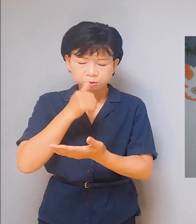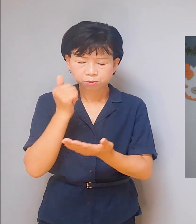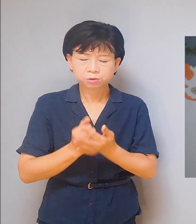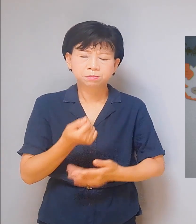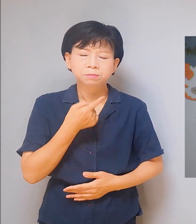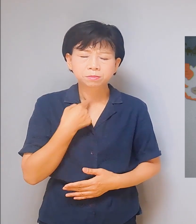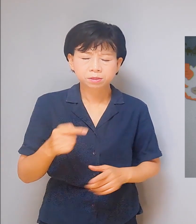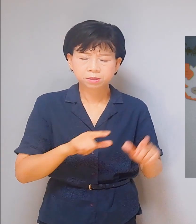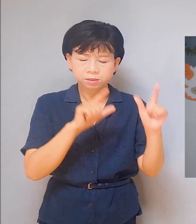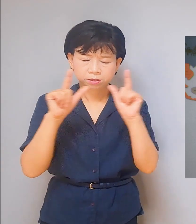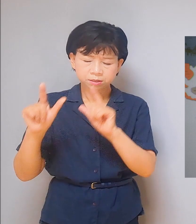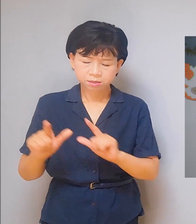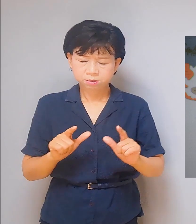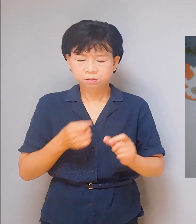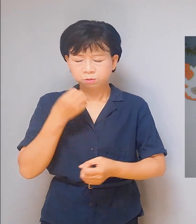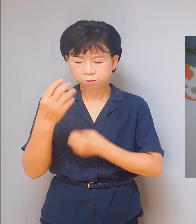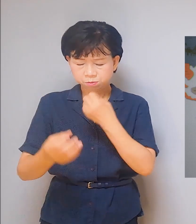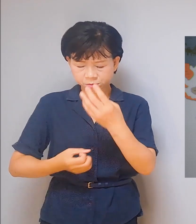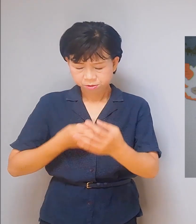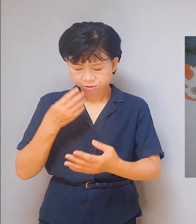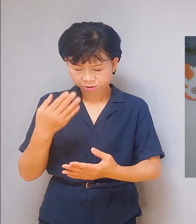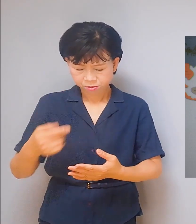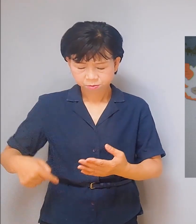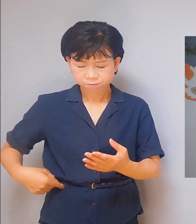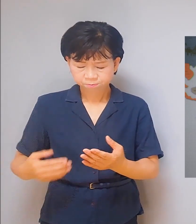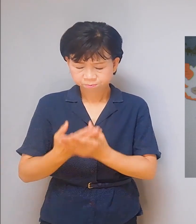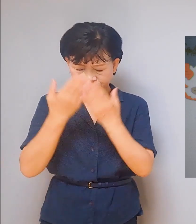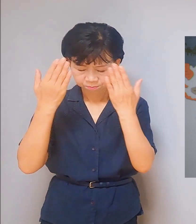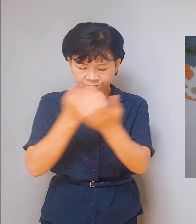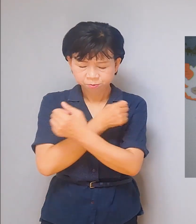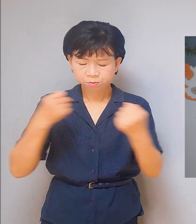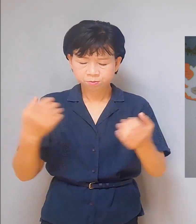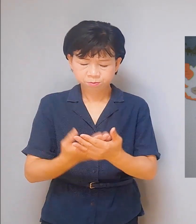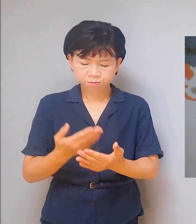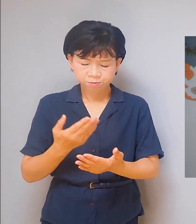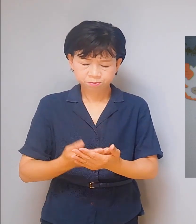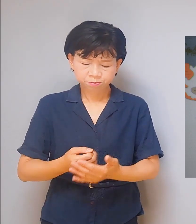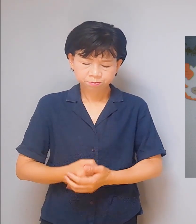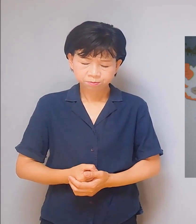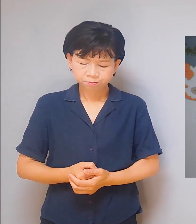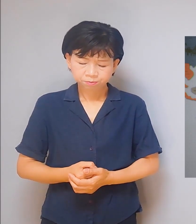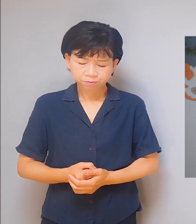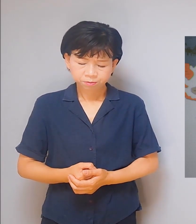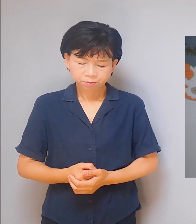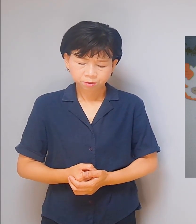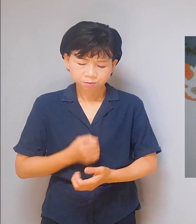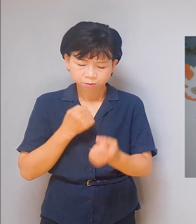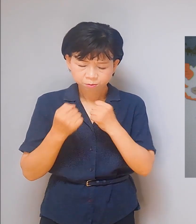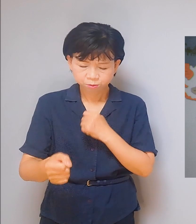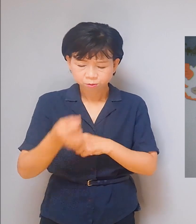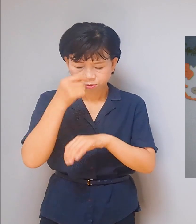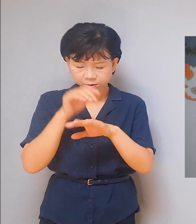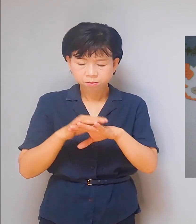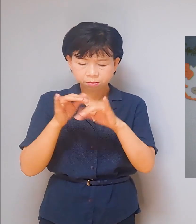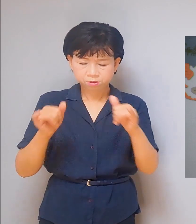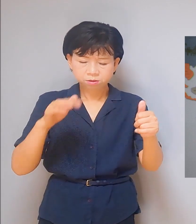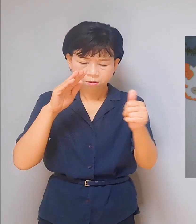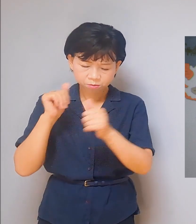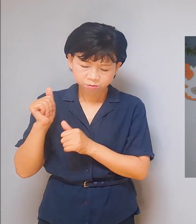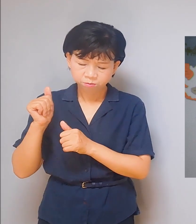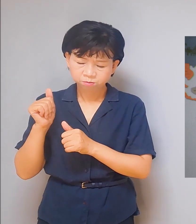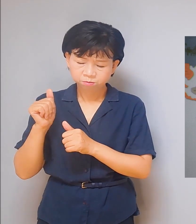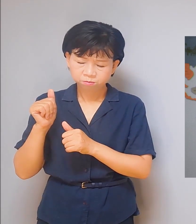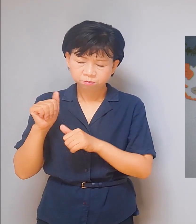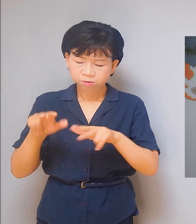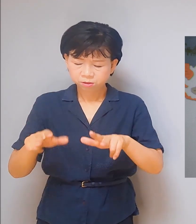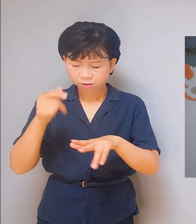짓고 살았음을 이 시간 참회하오니 용서하여 주시옵소서. 그럼에도 불구하고 예배자로 불러주셨사오니